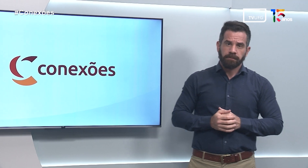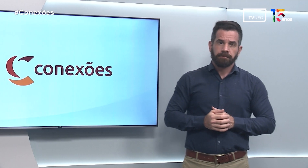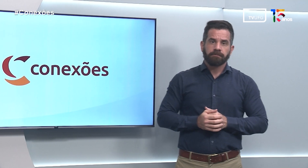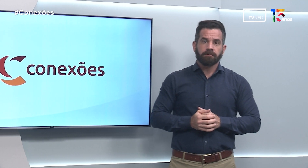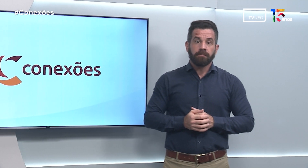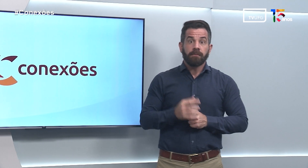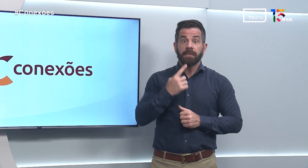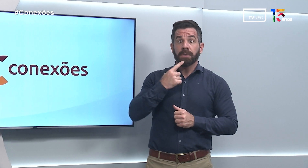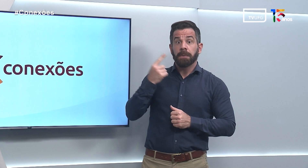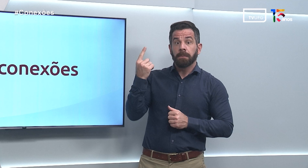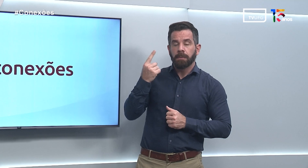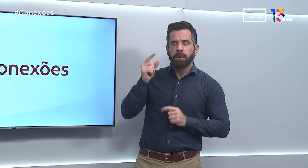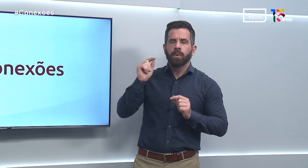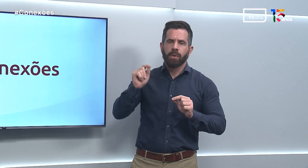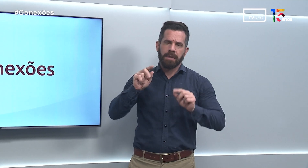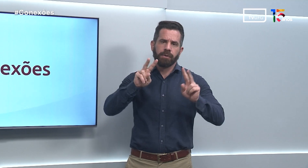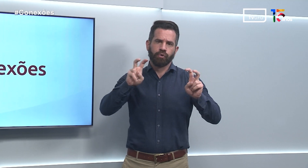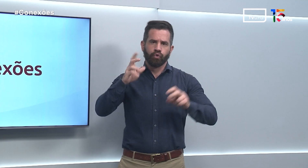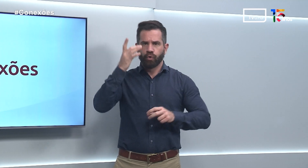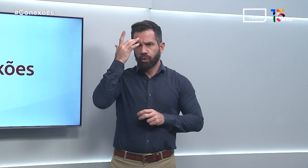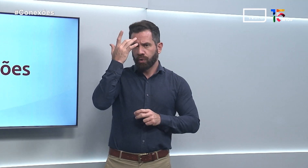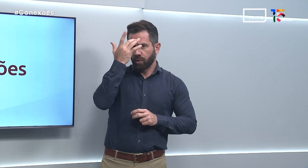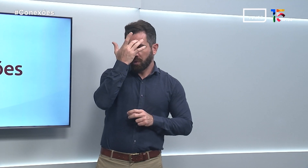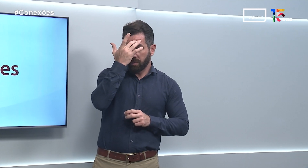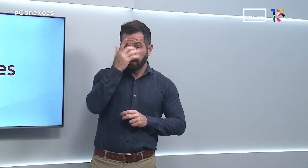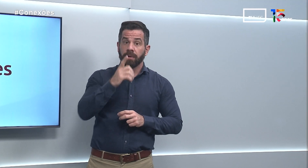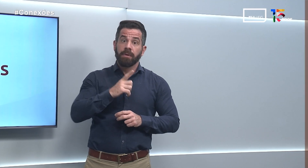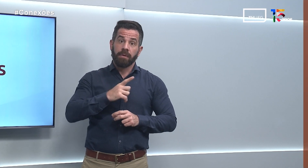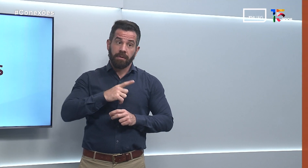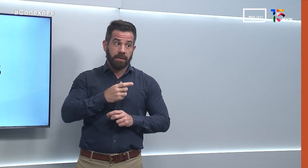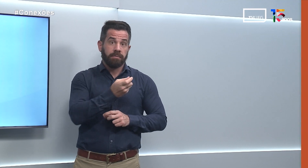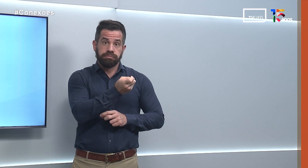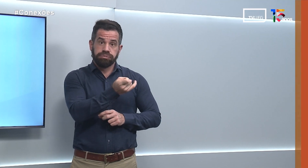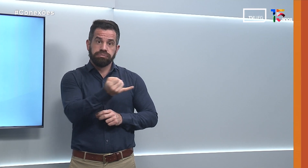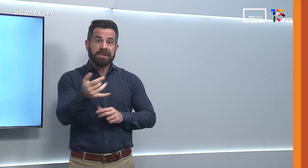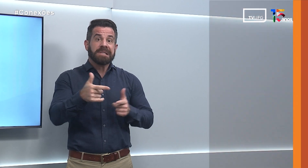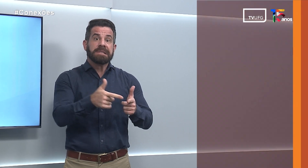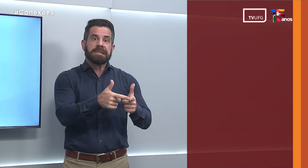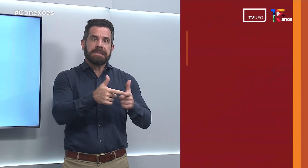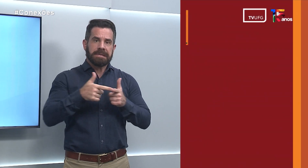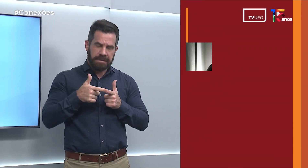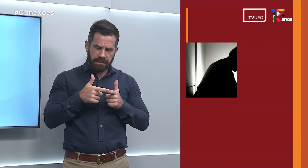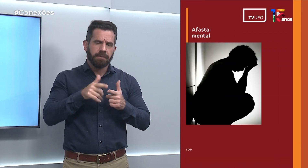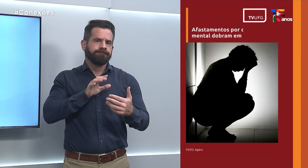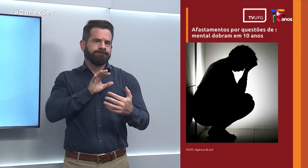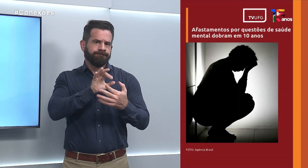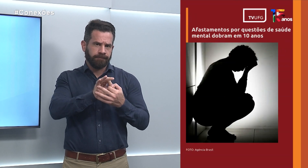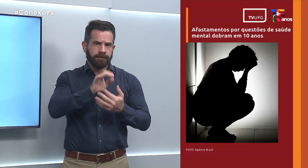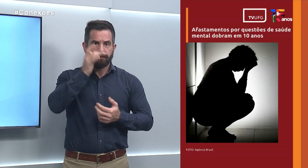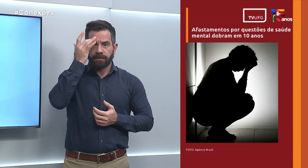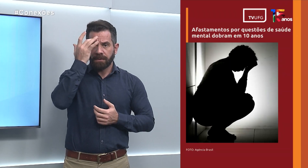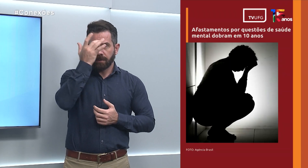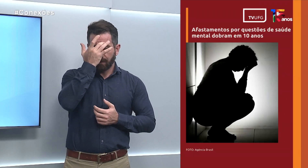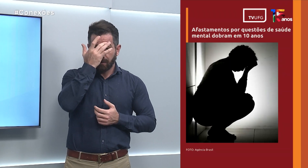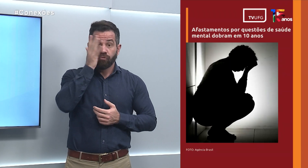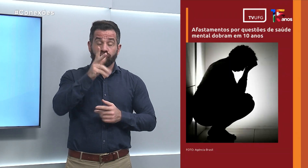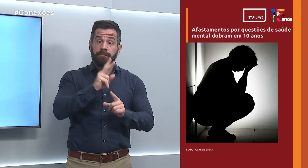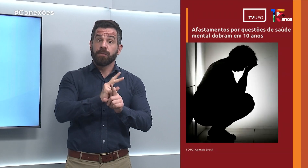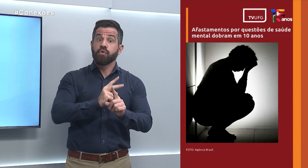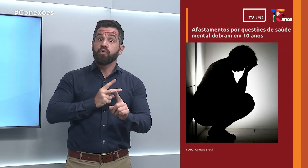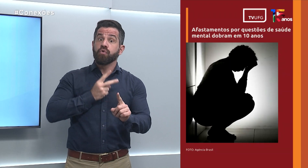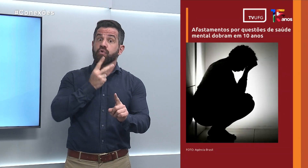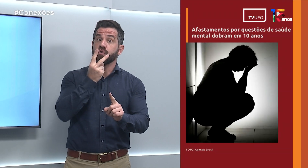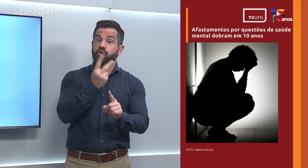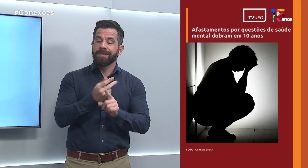A gente começa falando de saúde mental. Afastamentos por questões relacionadas à saúde mental dobraram